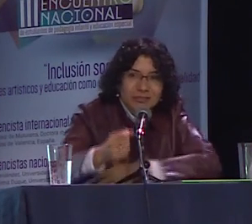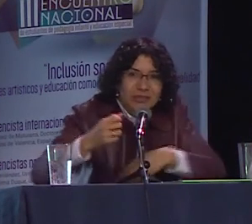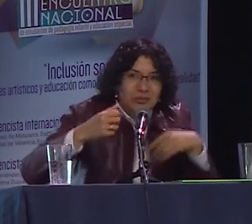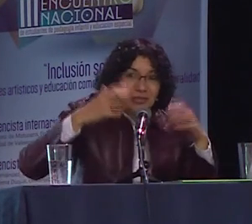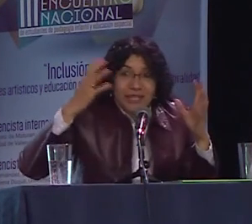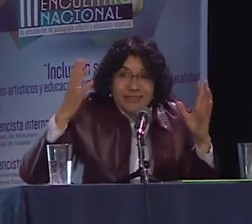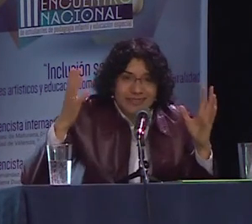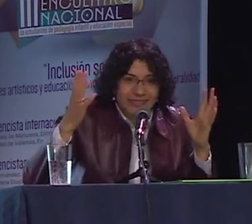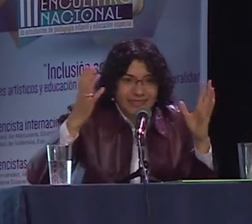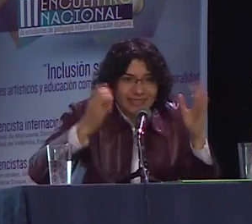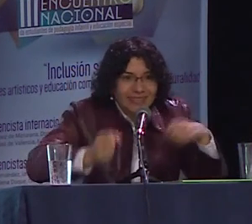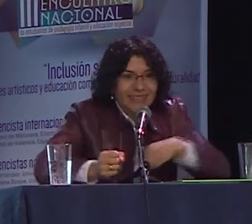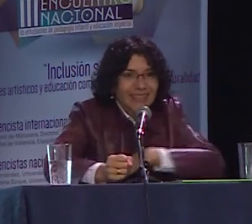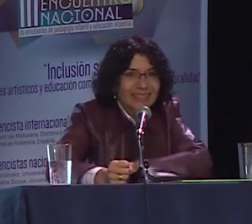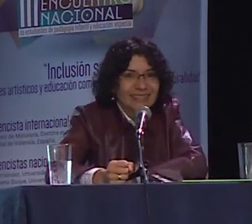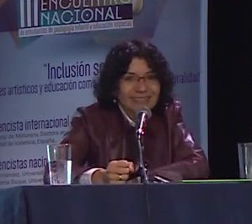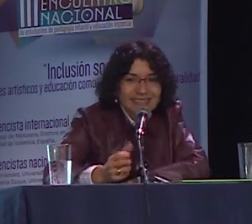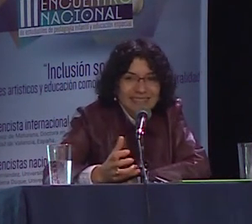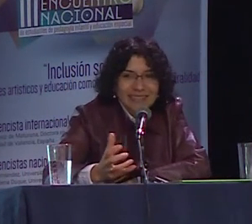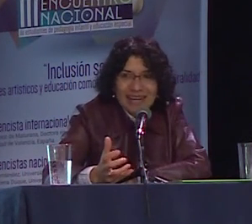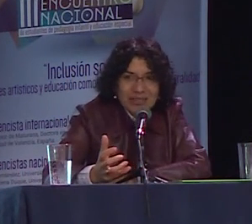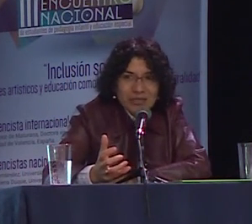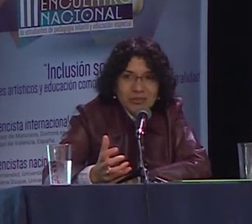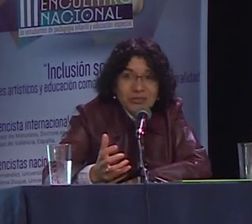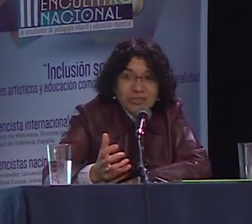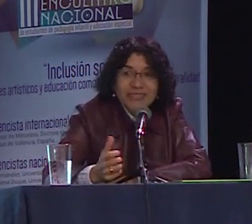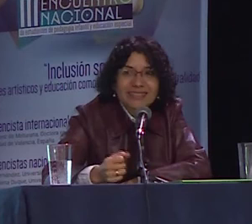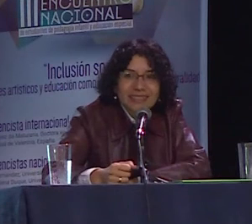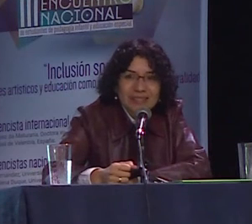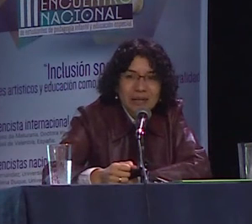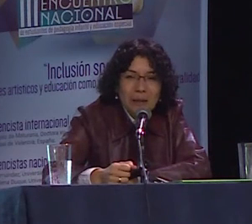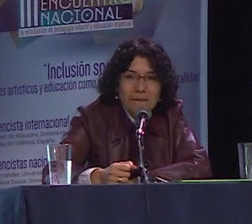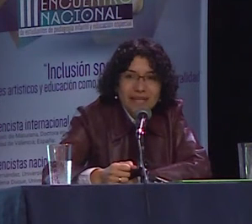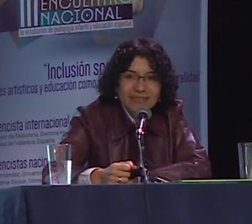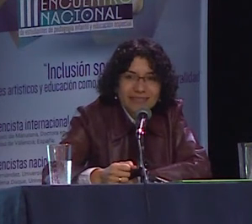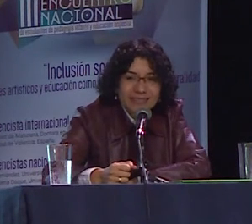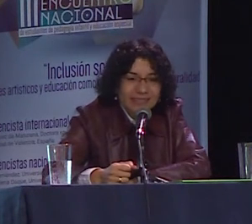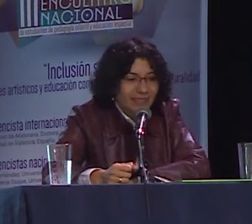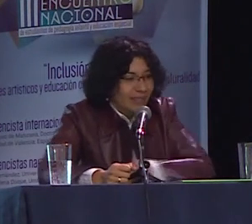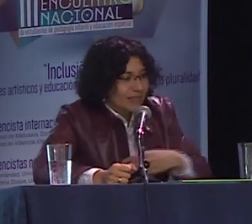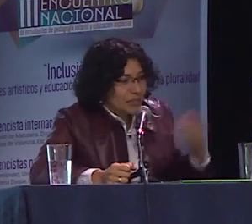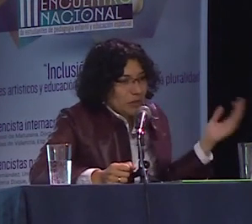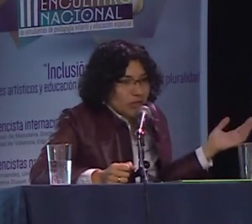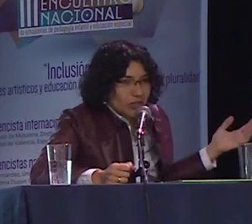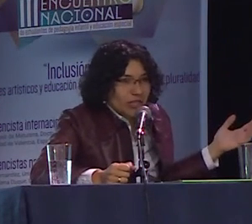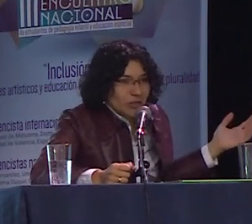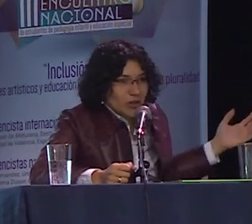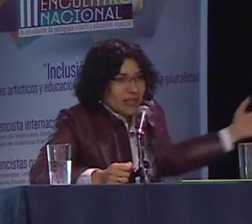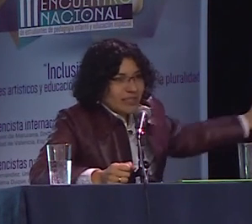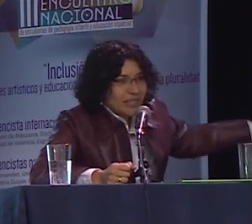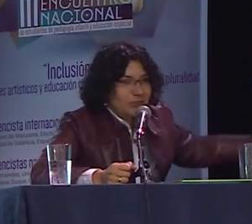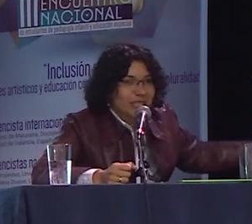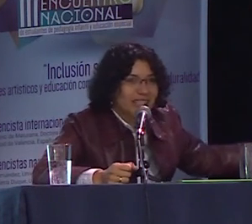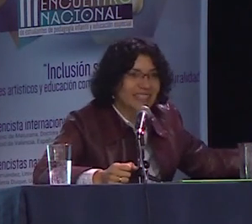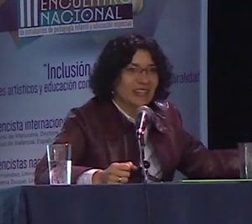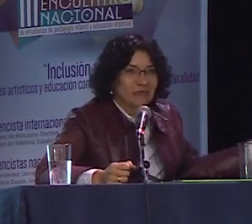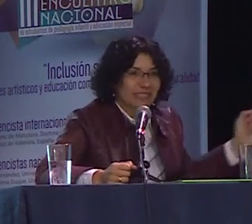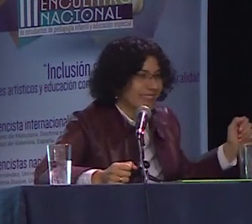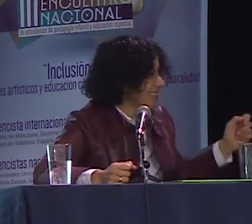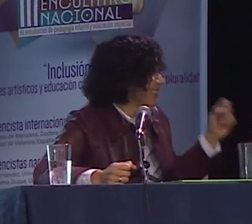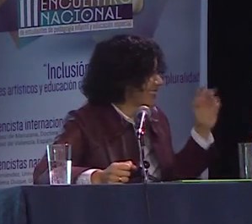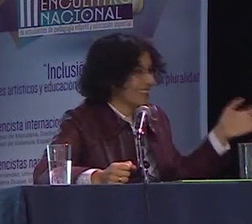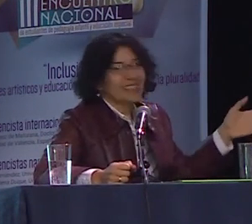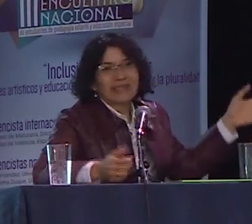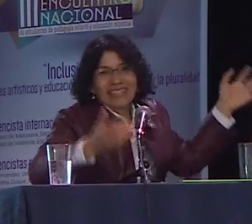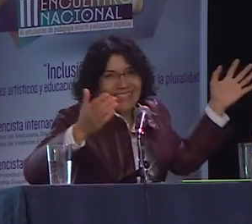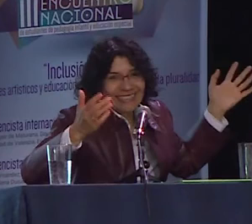estás? Y entonces a uno se le enciende la cara y hay una sonrisa presta. Si me volteo y le digo: Sandra Lucía querida, ¿cómo